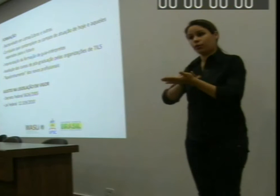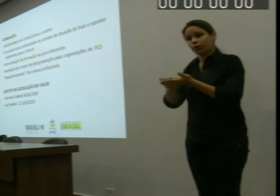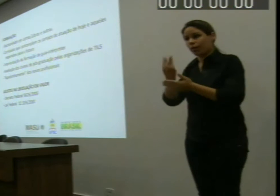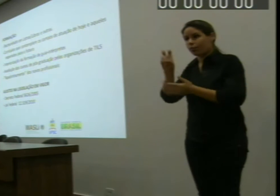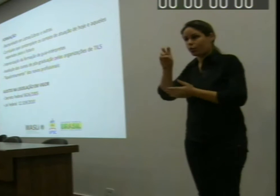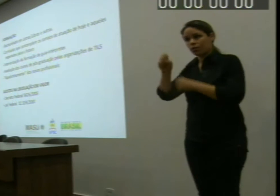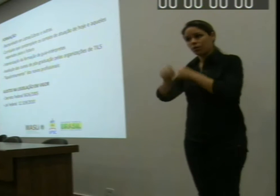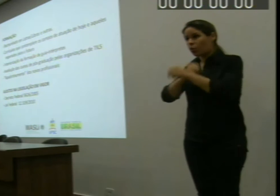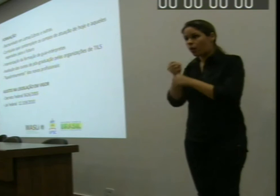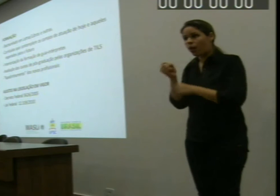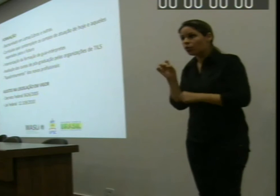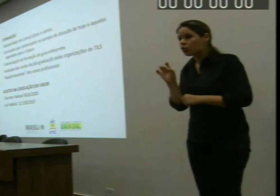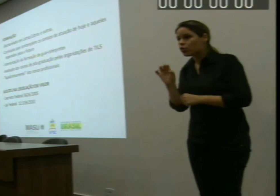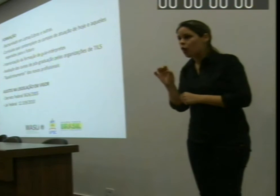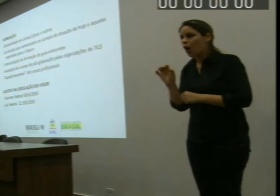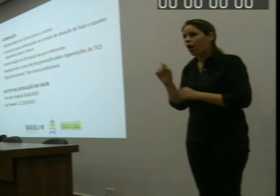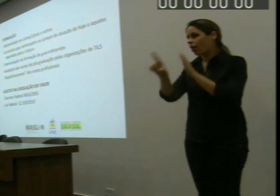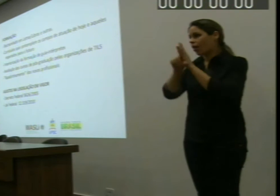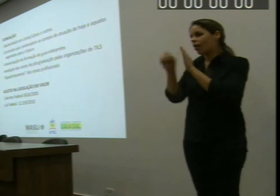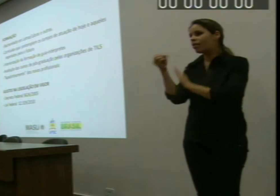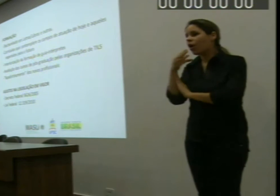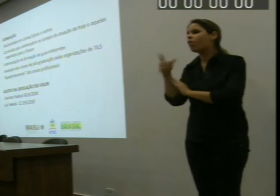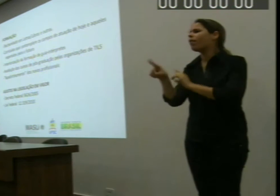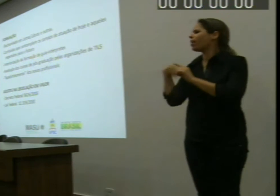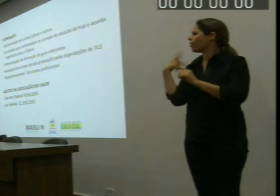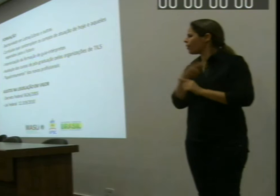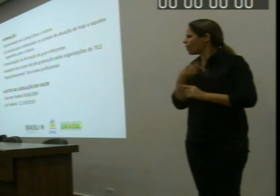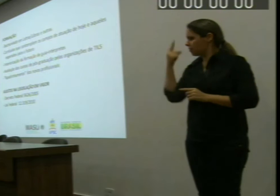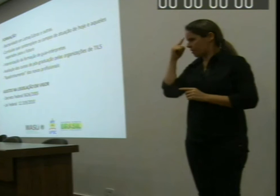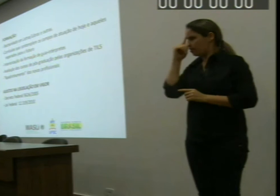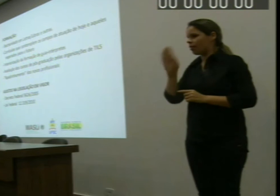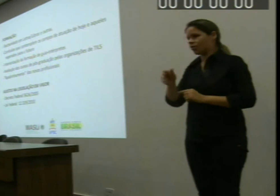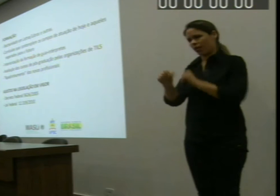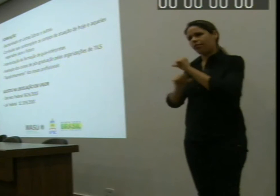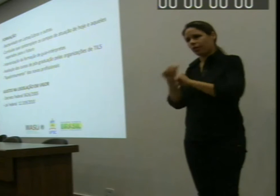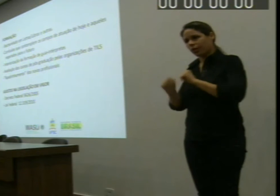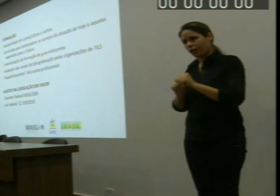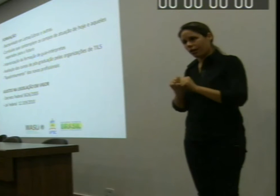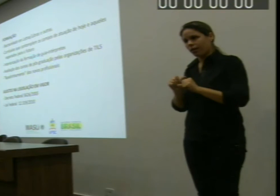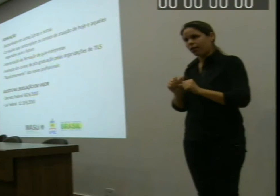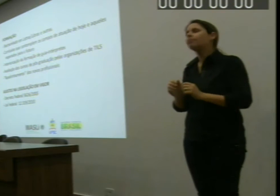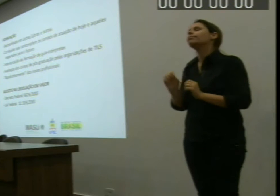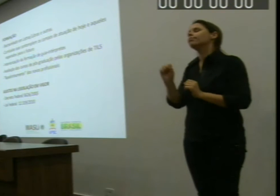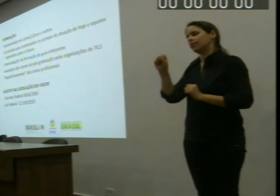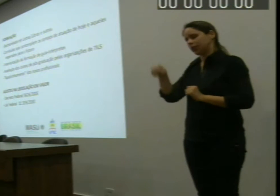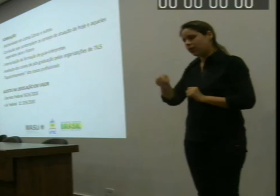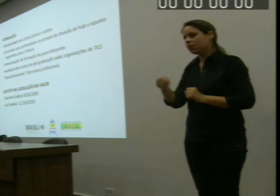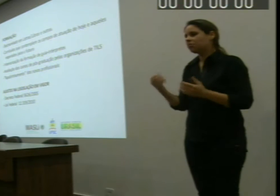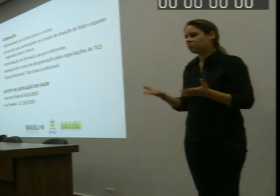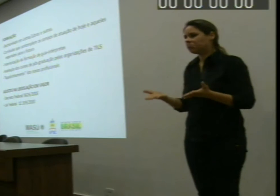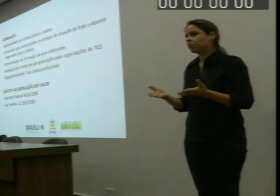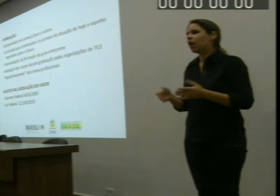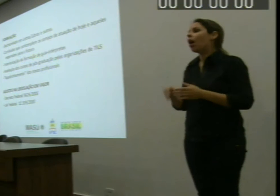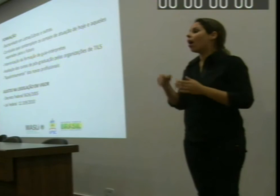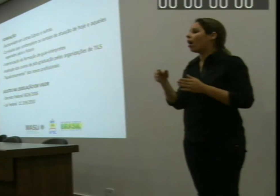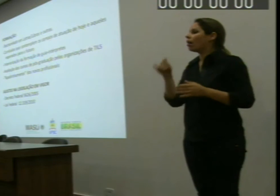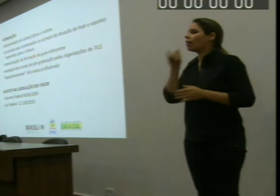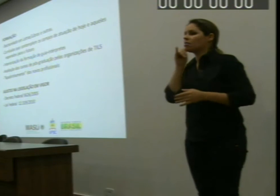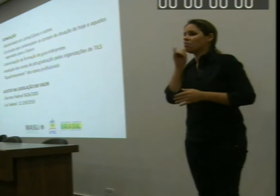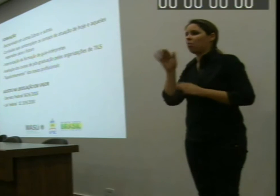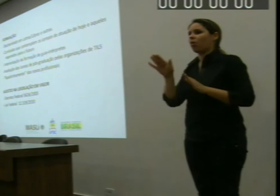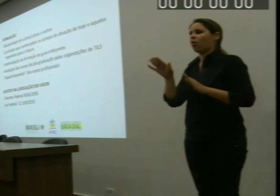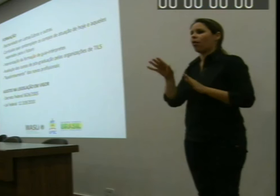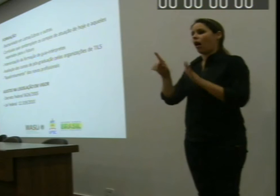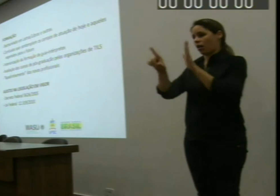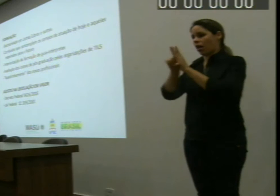impeditivo de idade para alteração de lei nenhum uma lei pode ser sancionada hoje e amanhã já ser apresentado